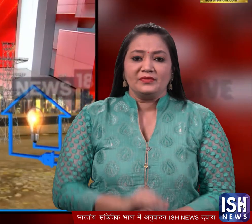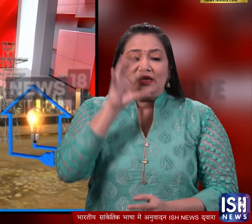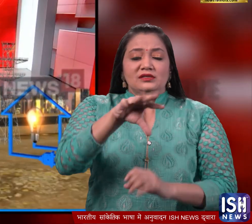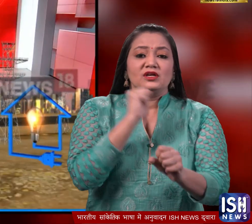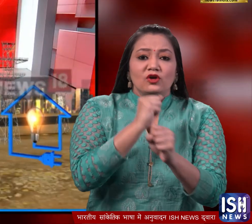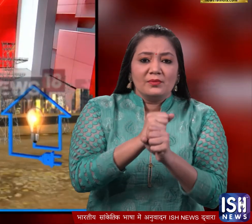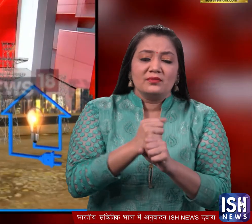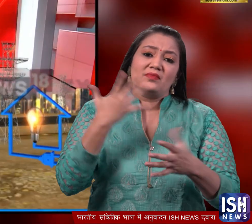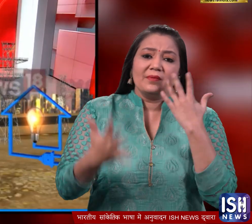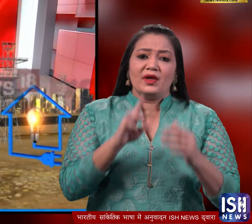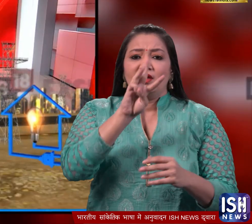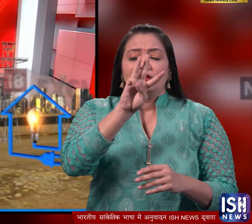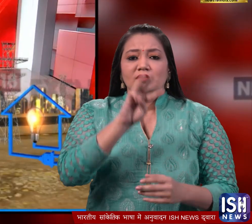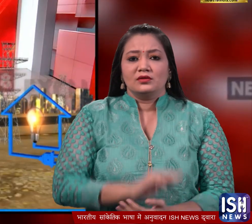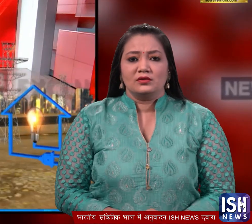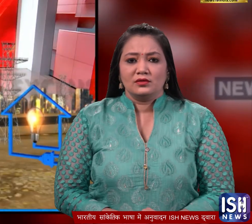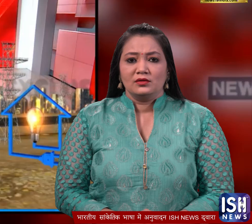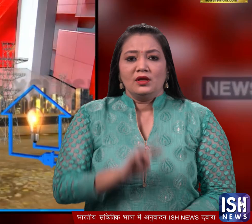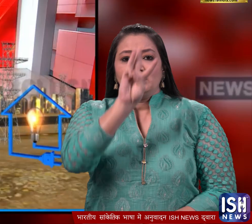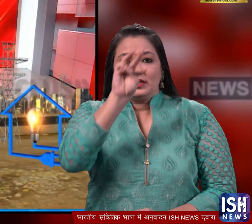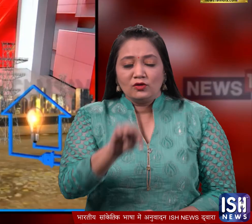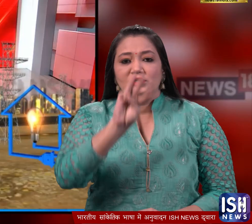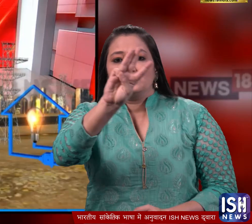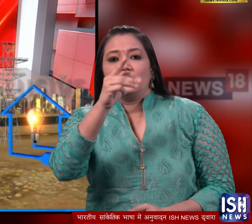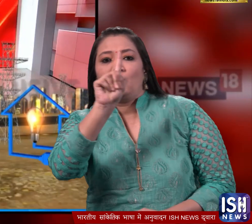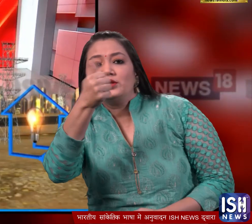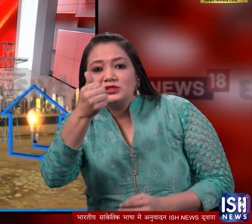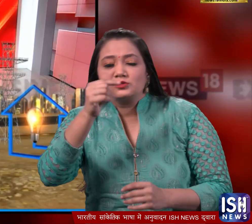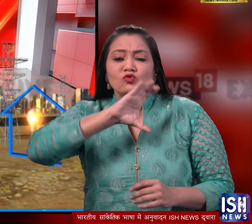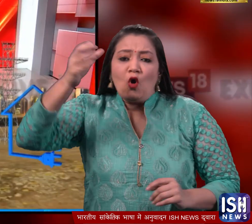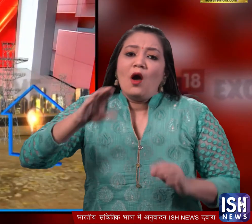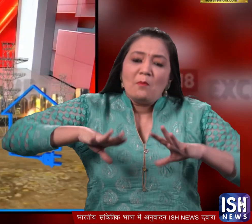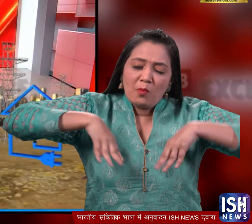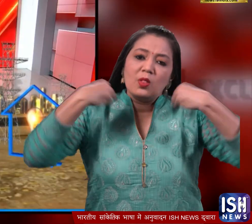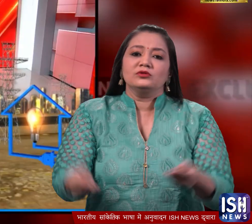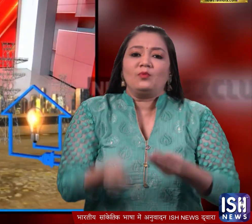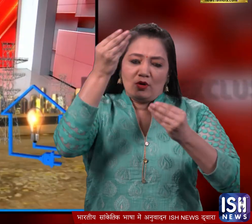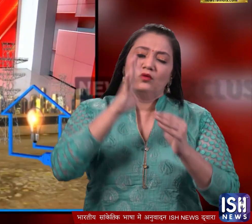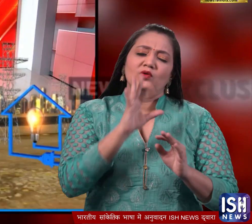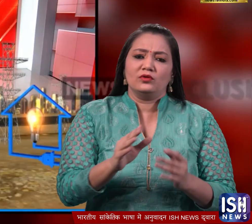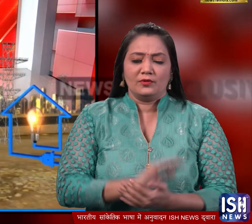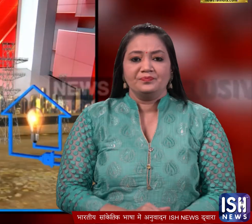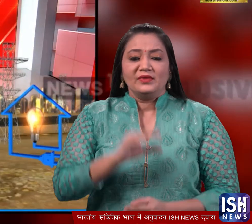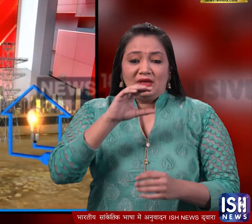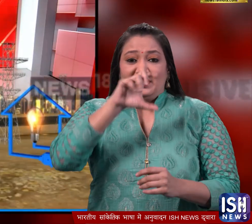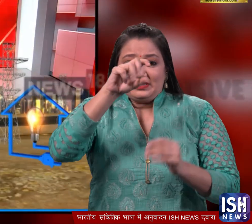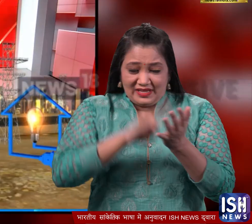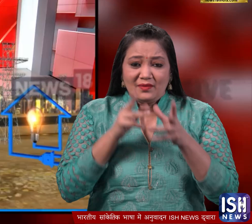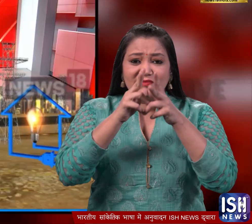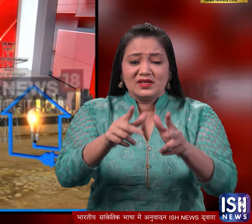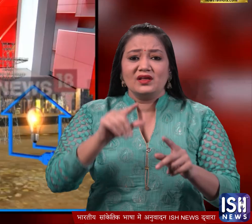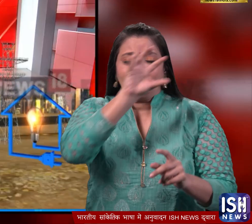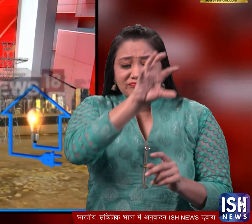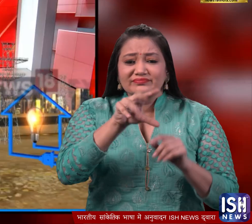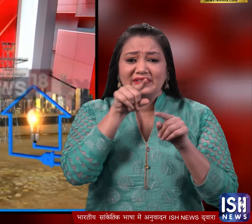राज्य सरकार के खजाने पर करीब 3,316 करोड़ रुपए का अतिरिक्त बोझ पड़ेगा। इस ऐलान के मौके पर मुख्यमंत्री ने दावा किया कि इस फैसले